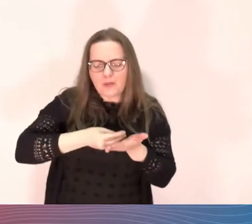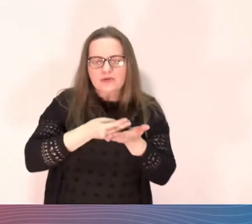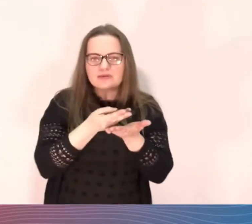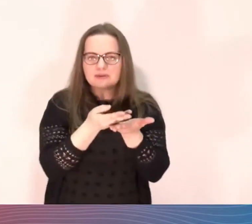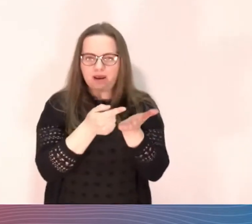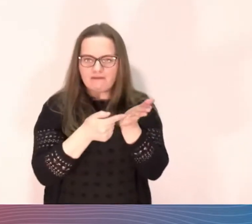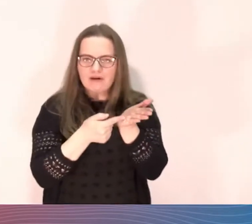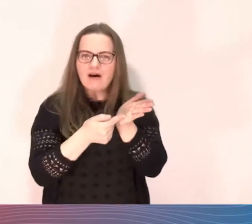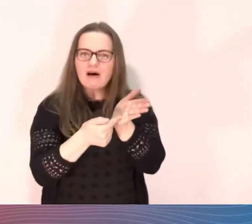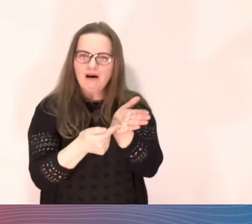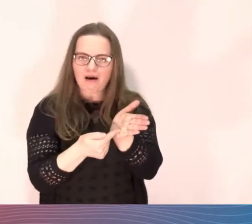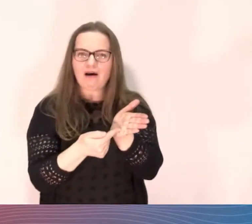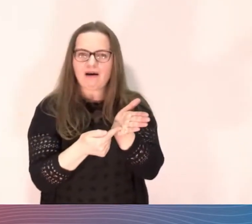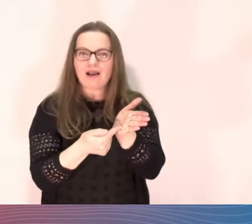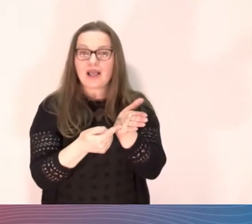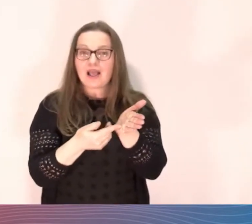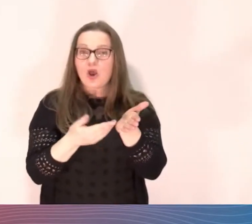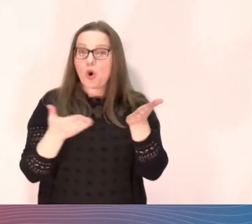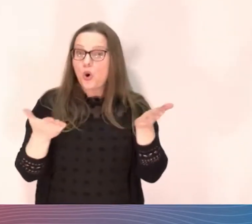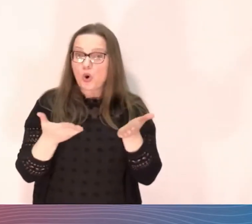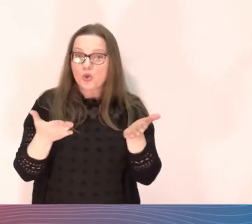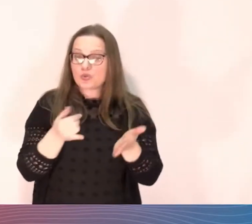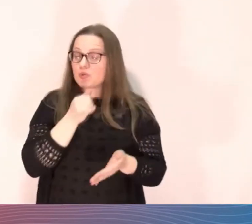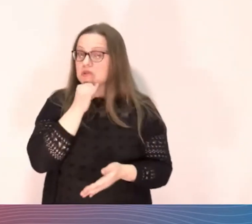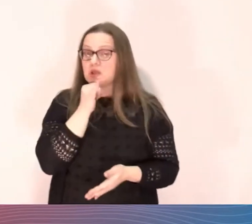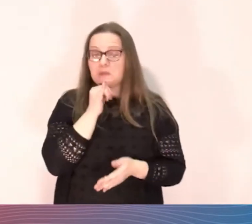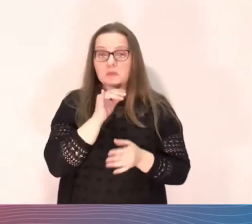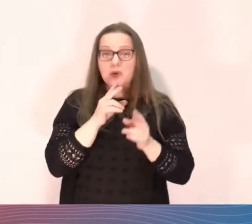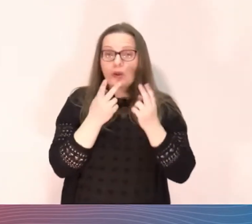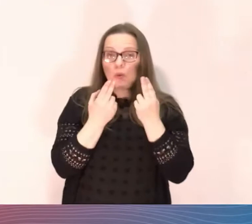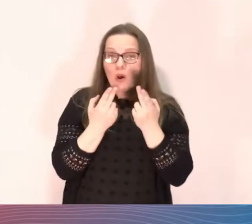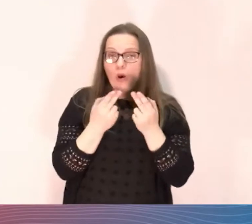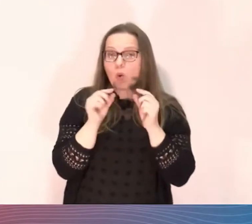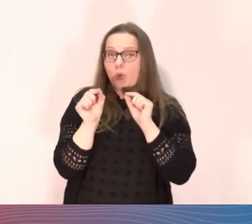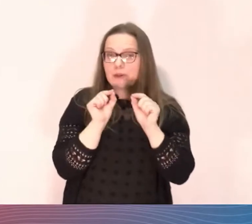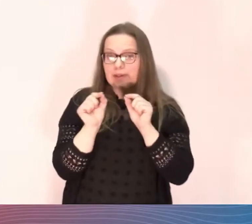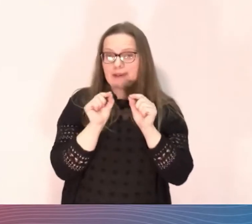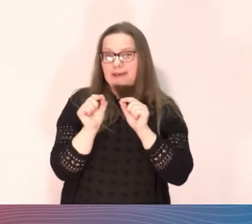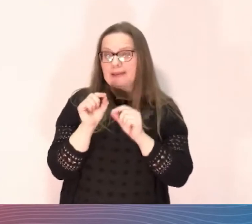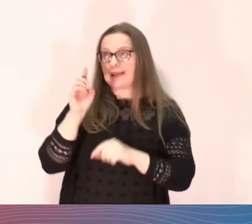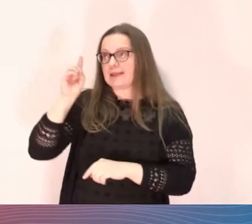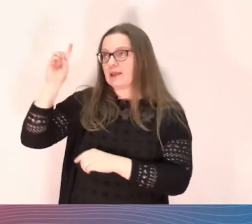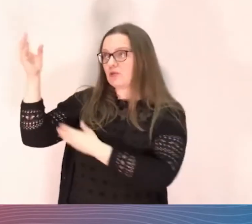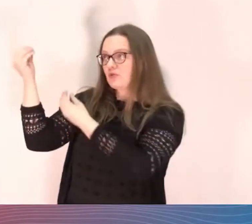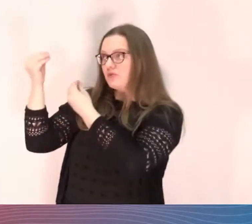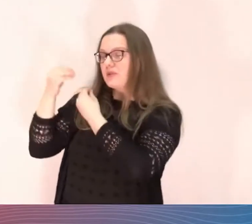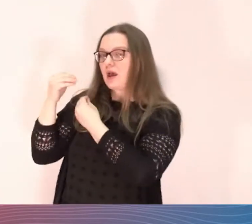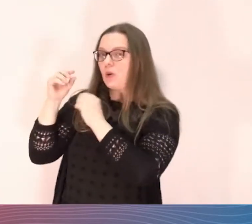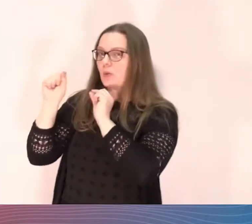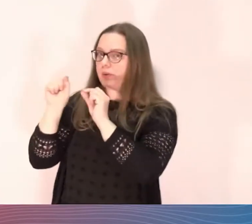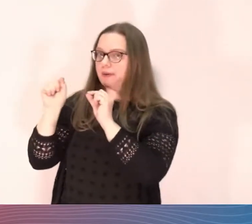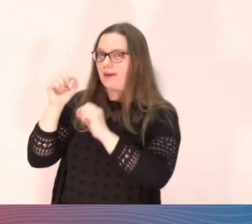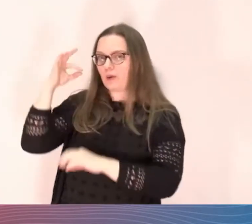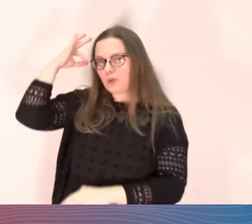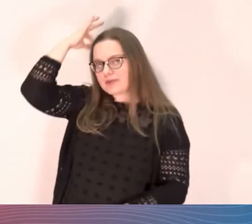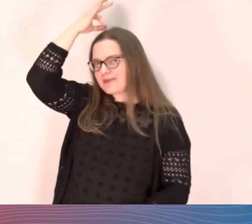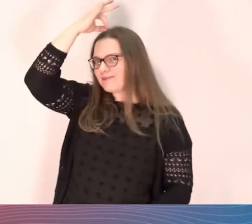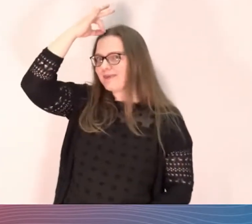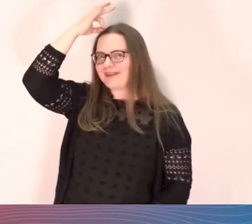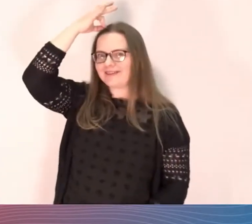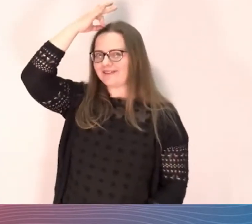como uma amostra do que Deus é. E nós estamos desfrutando tanto, irmãos, tanta